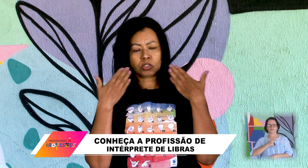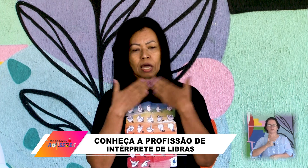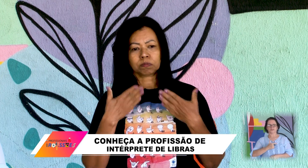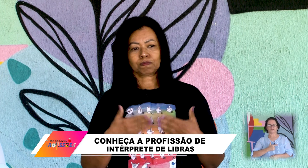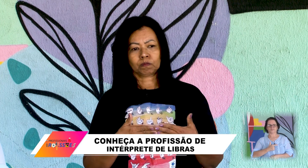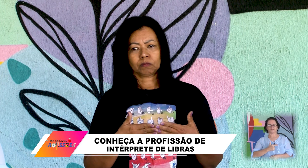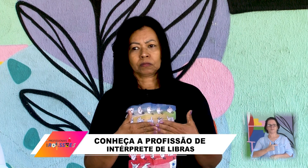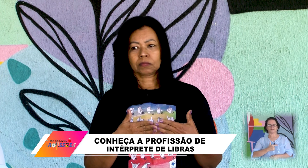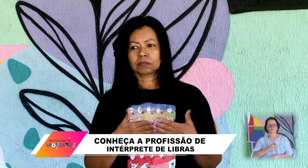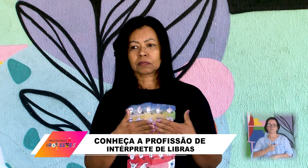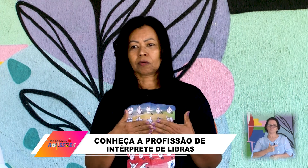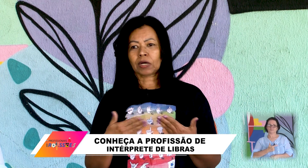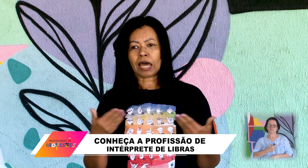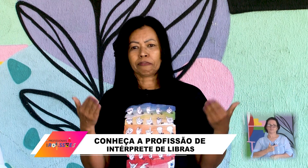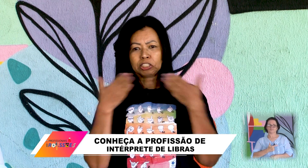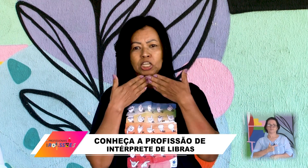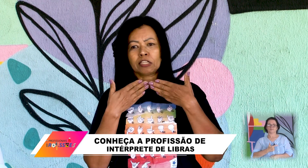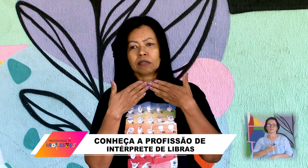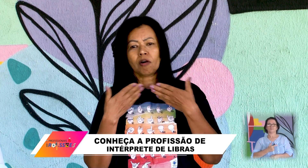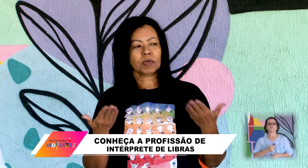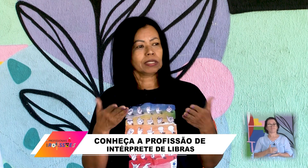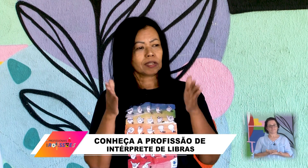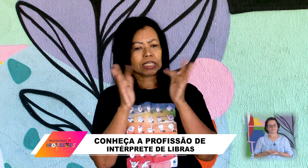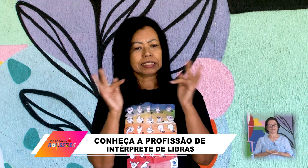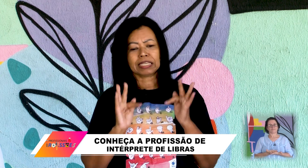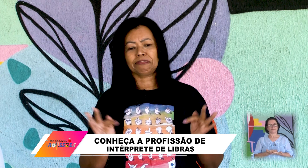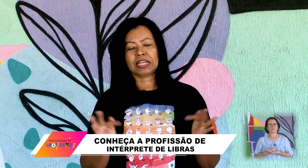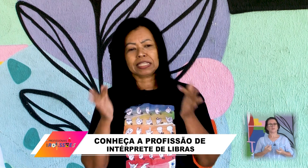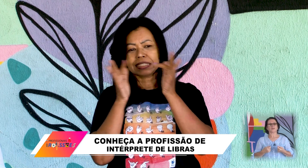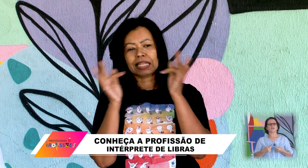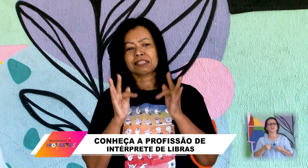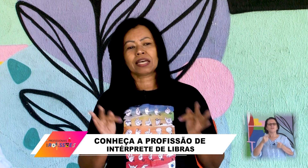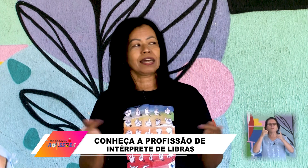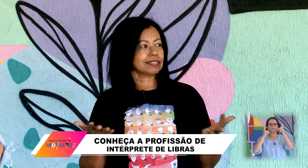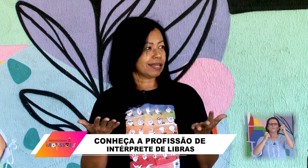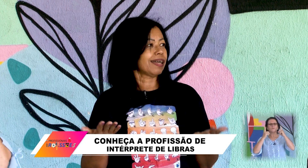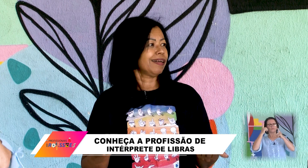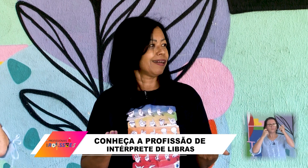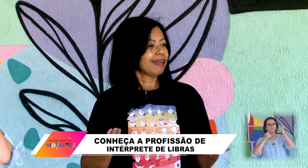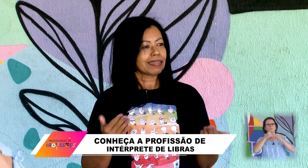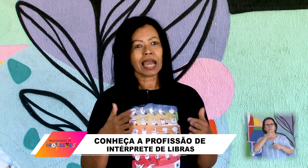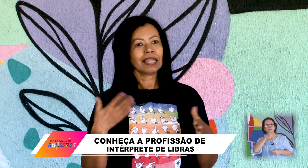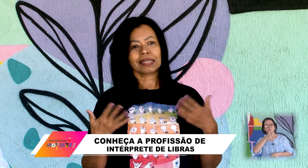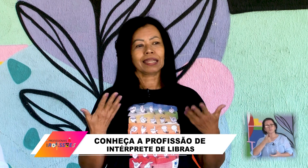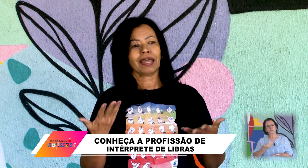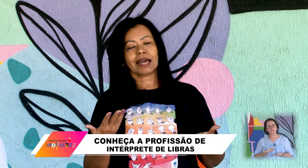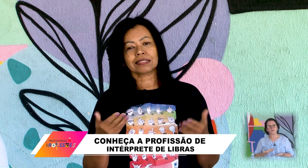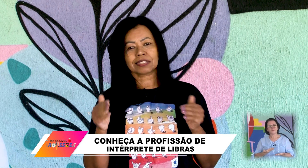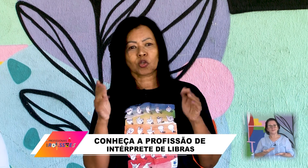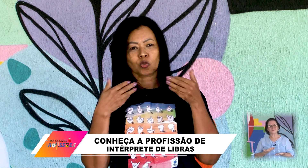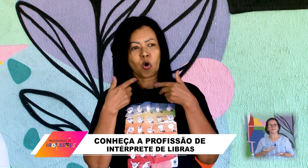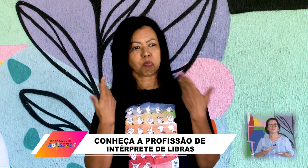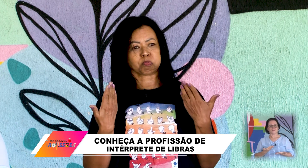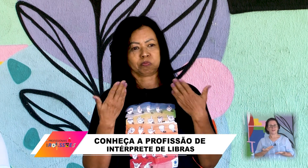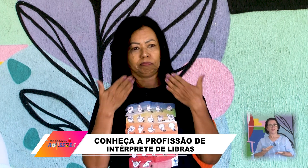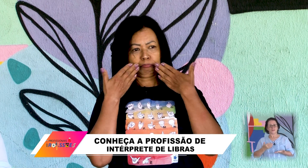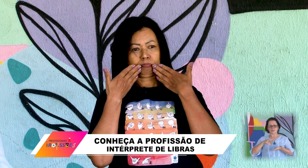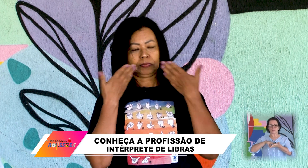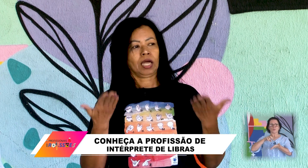meu rosto está com cara fechada. Como que felicidade é essa, né? Que alegria é essa se eu